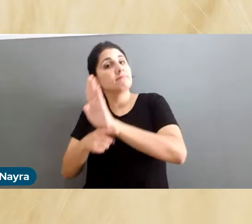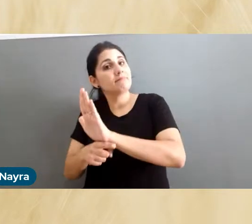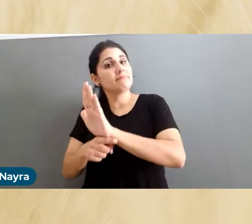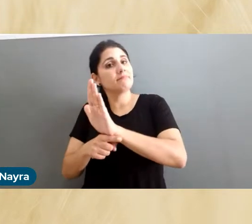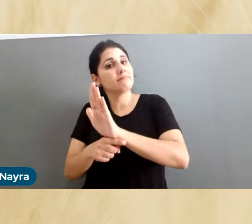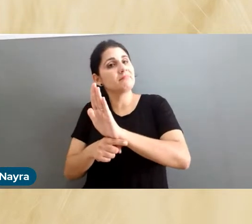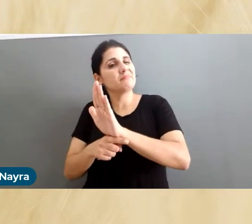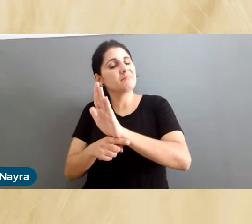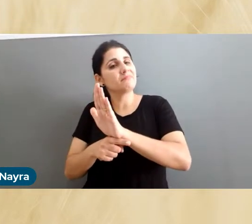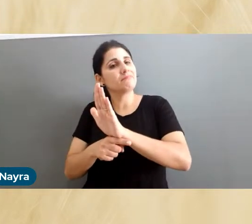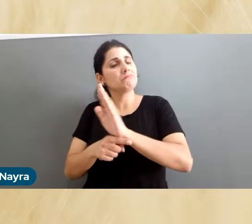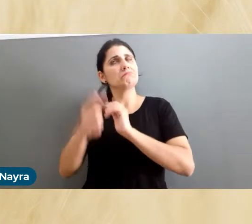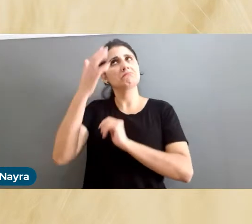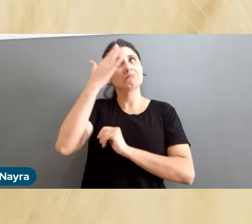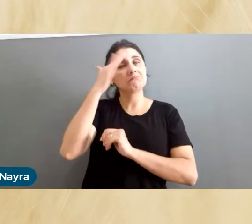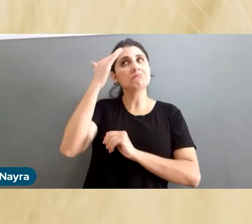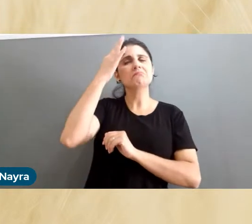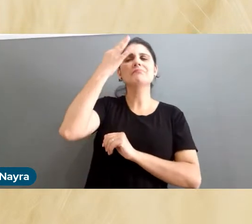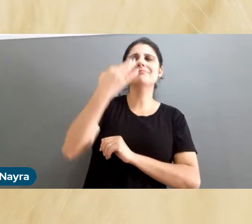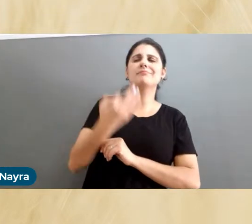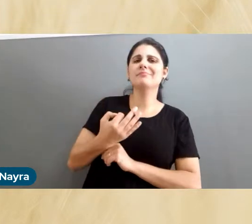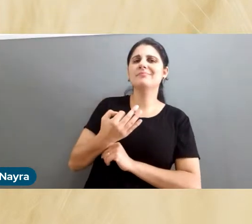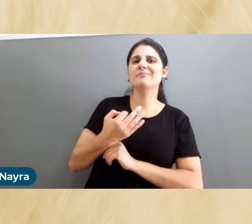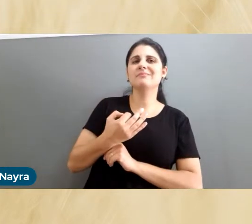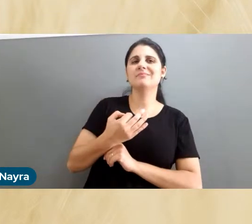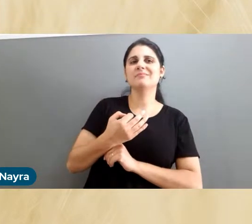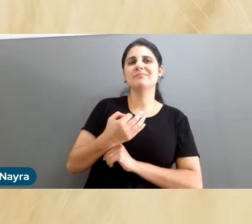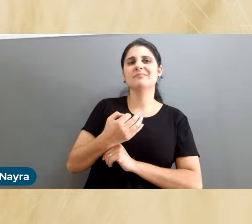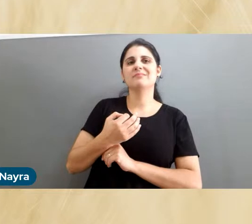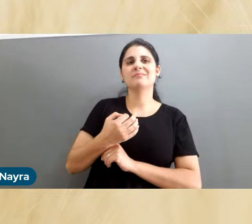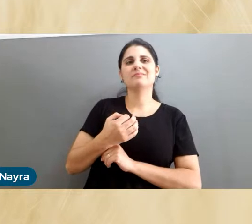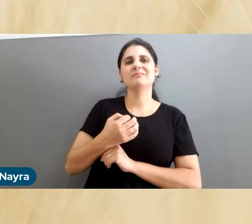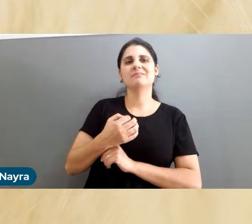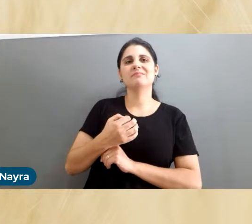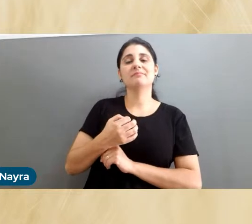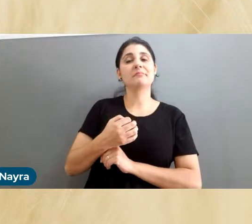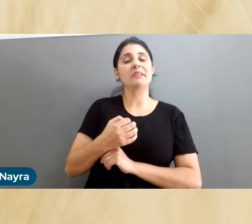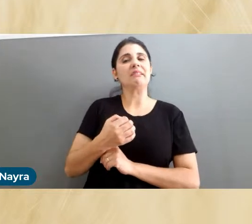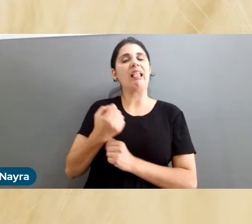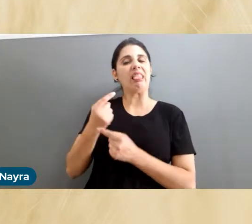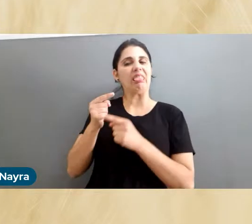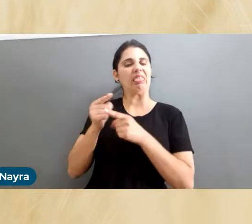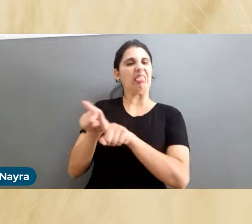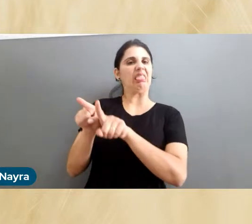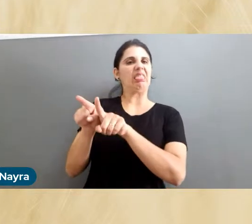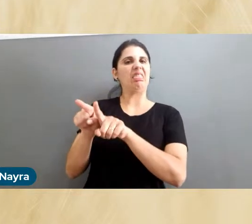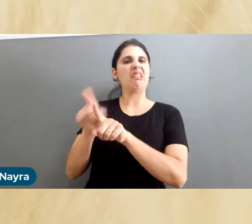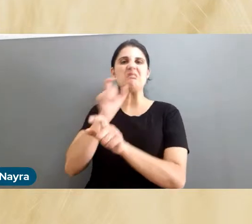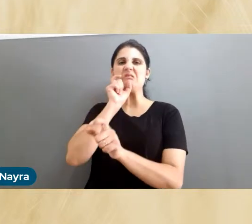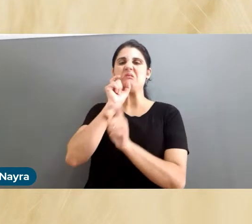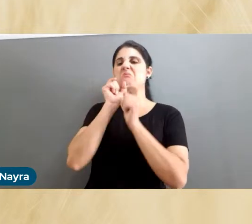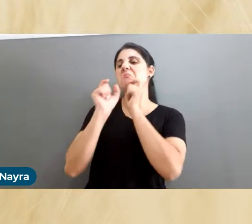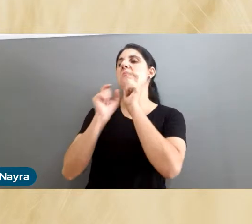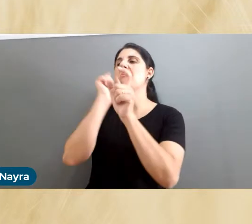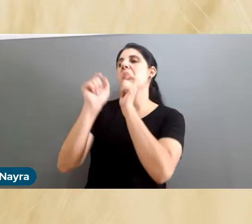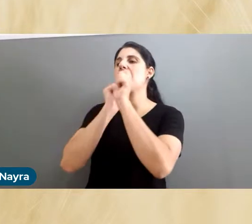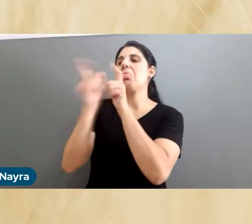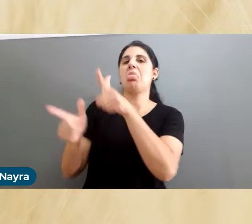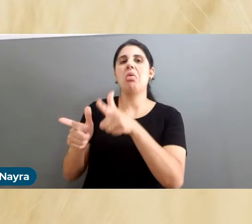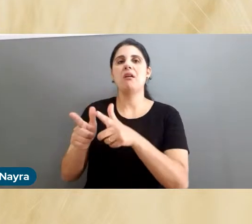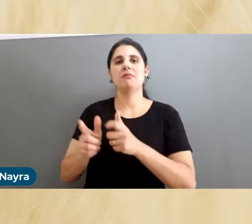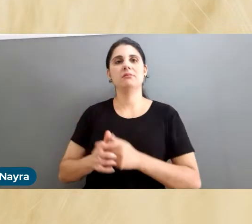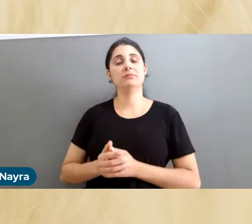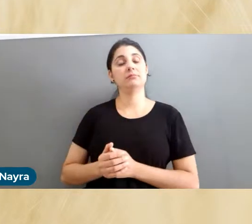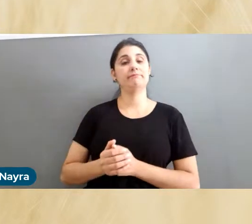nós compreendemos? Ou a gente soltou umas casquinhas de banana? A gente criticou numa hora em que a gente poderia ter